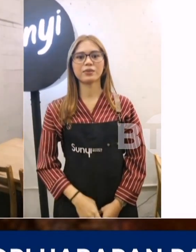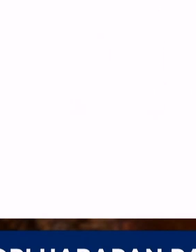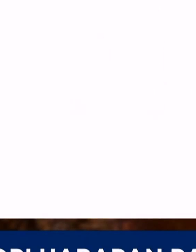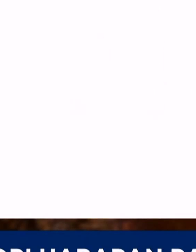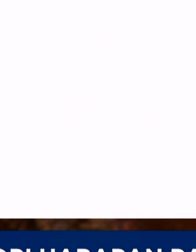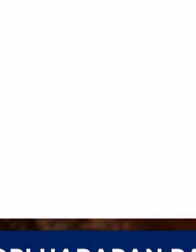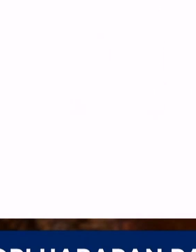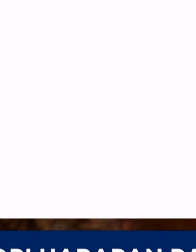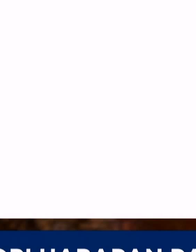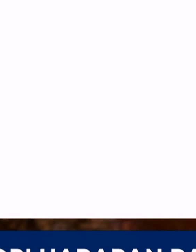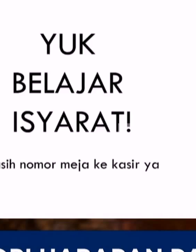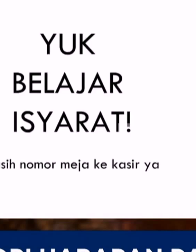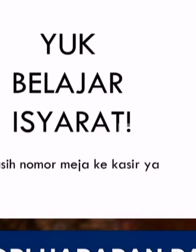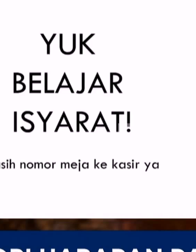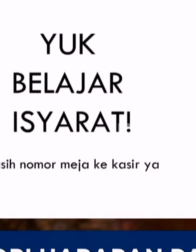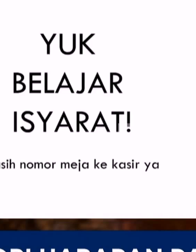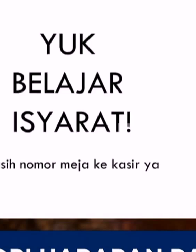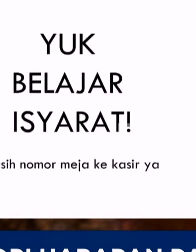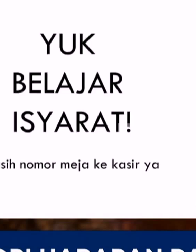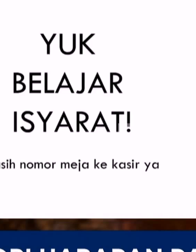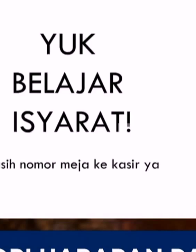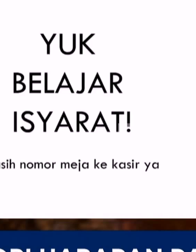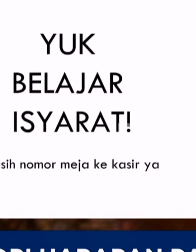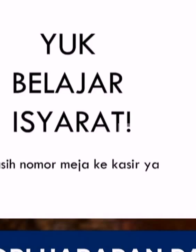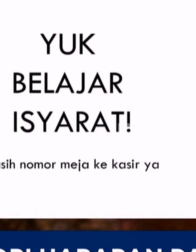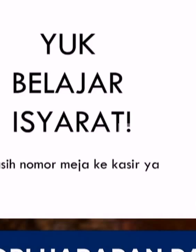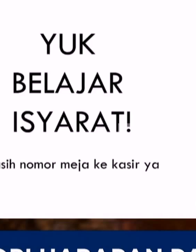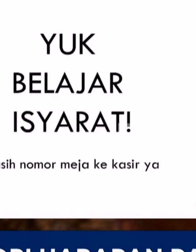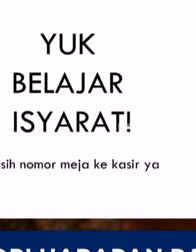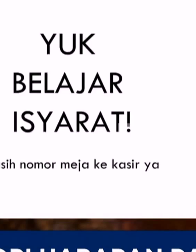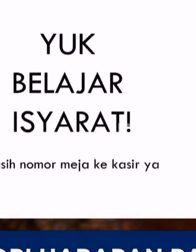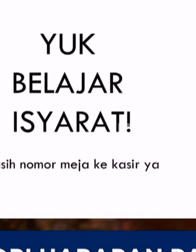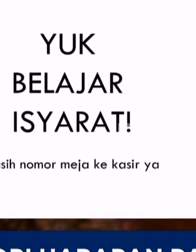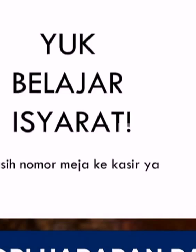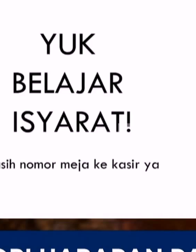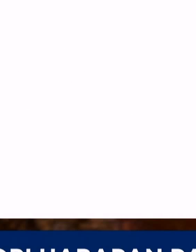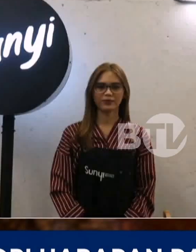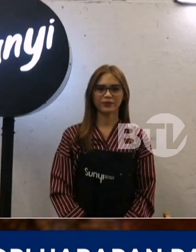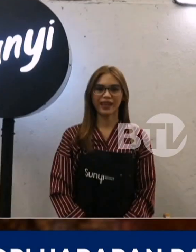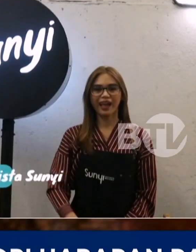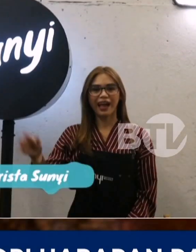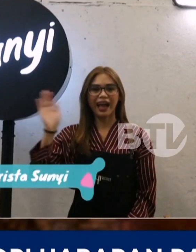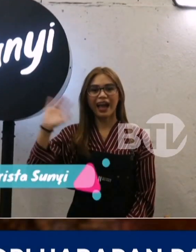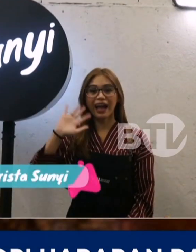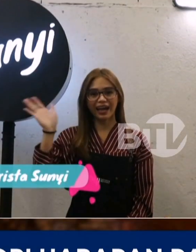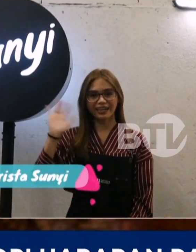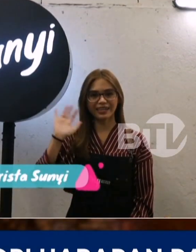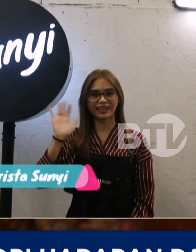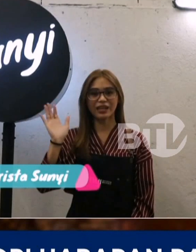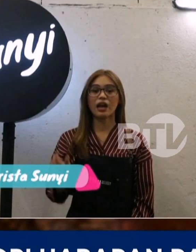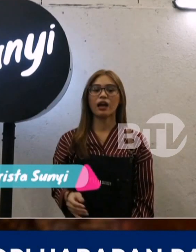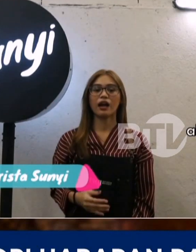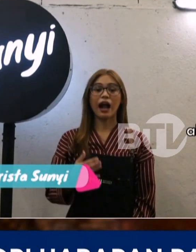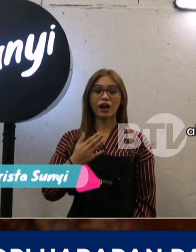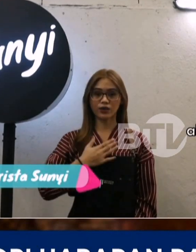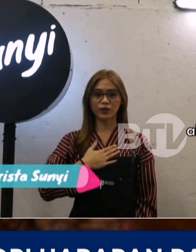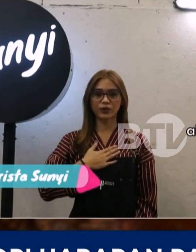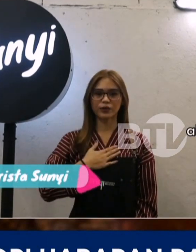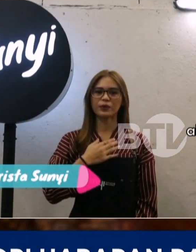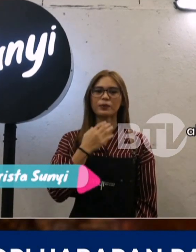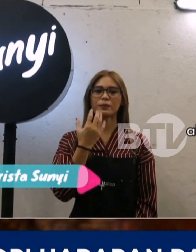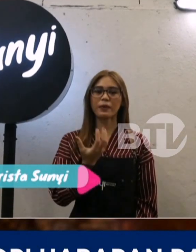bukan simpati. Betul. Mungkin kalau simpati adalah sekedar rasa kasihan, empati itu adalah bagaimana kita terjun ke sepatu mereka. Dan